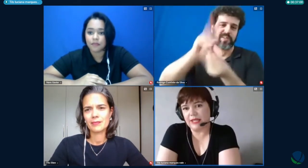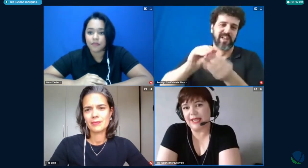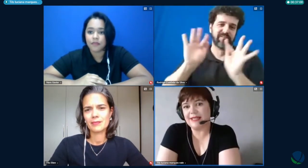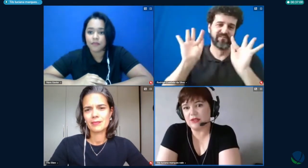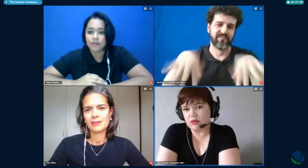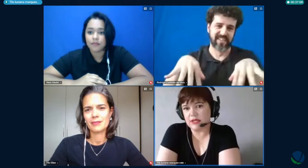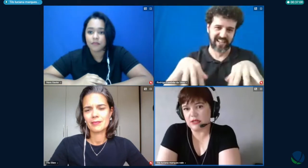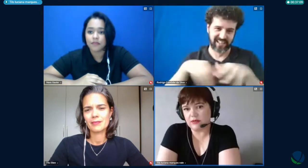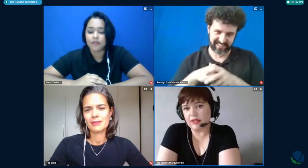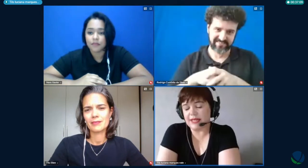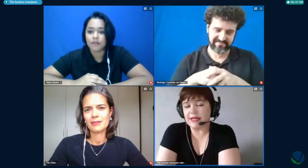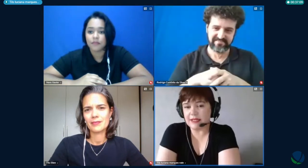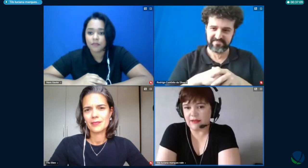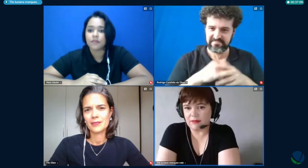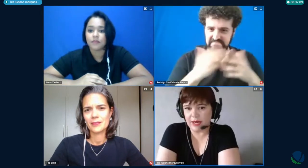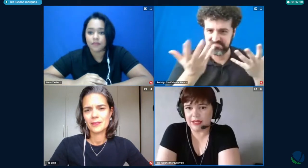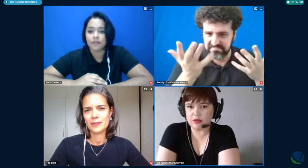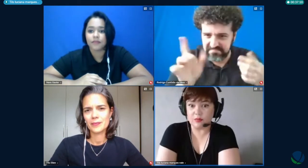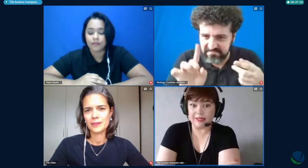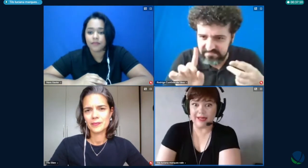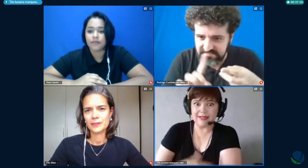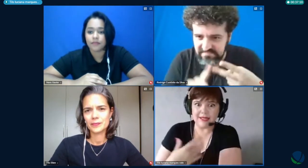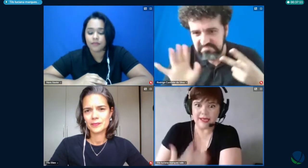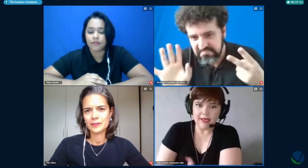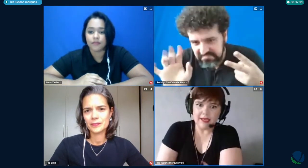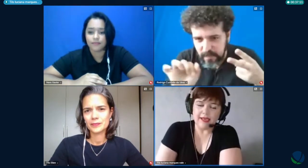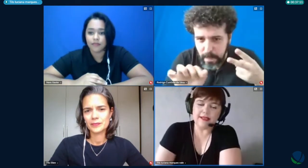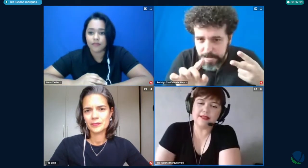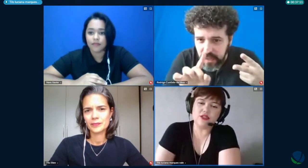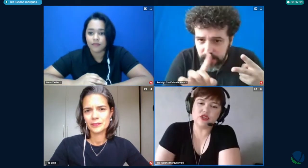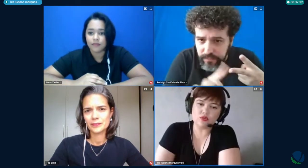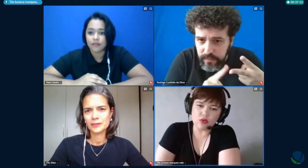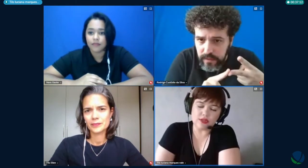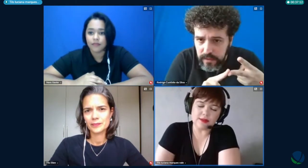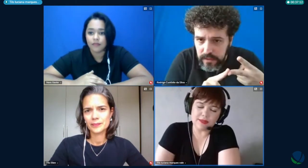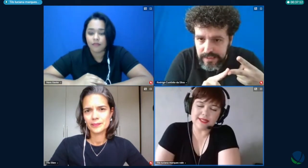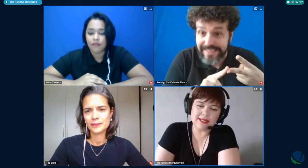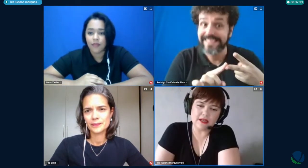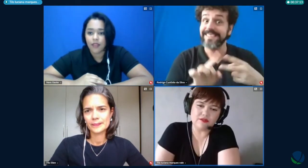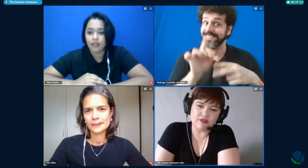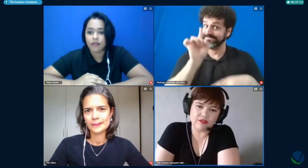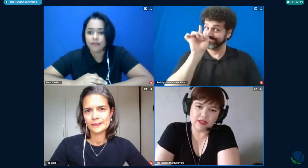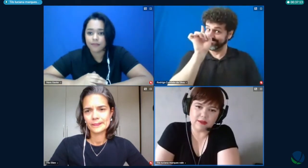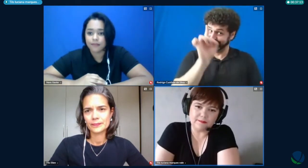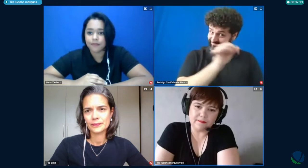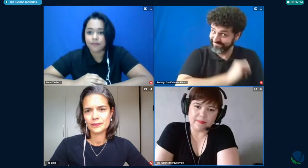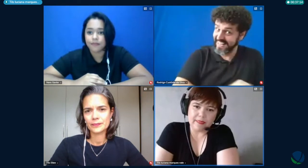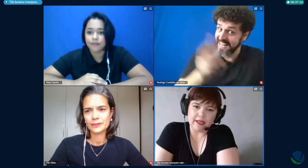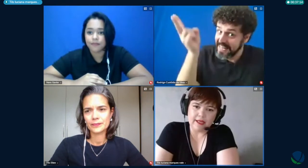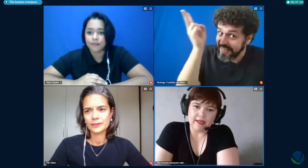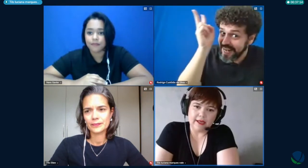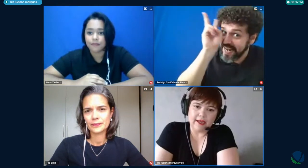essa timidez, as considerações finais, elas servem para isso, para trazer esse discurso, essa pesquisa que foi feita.